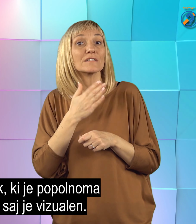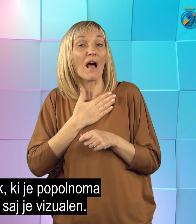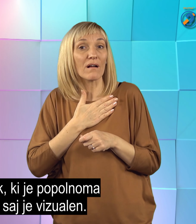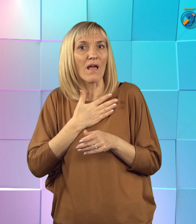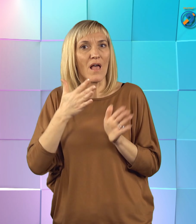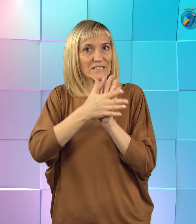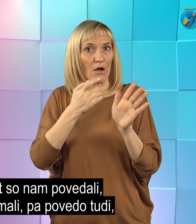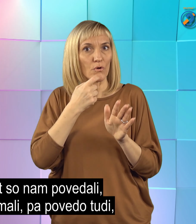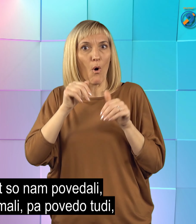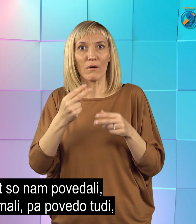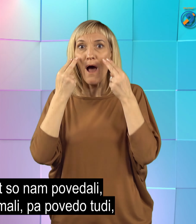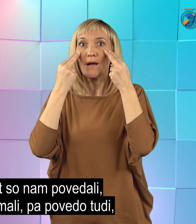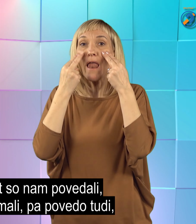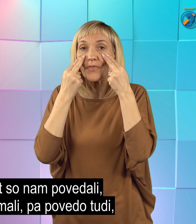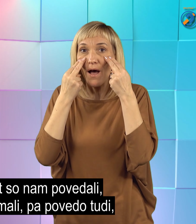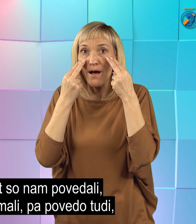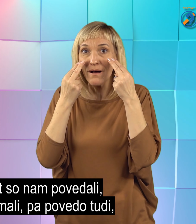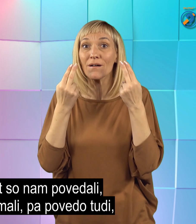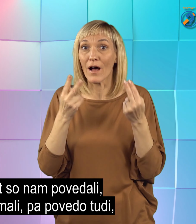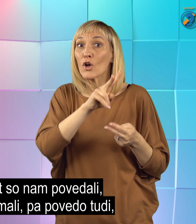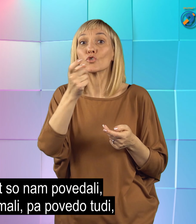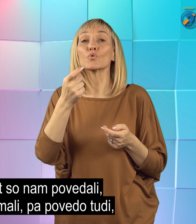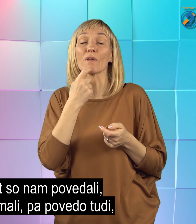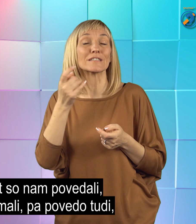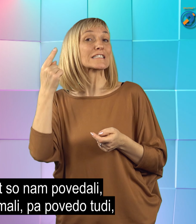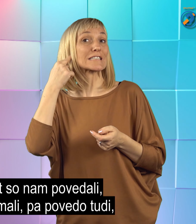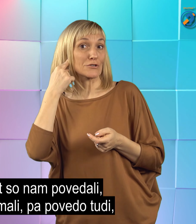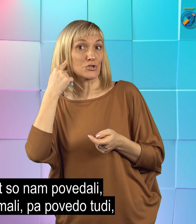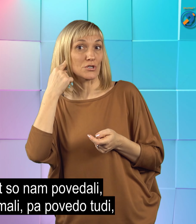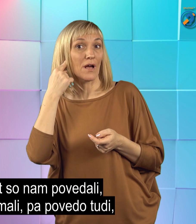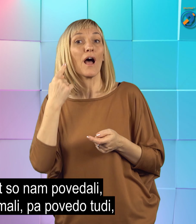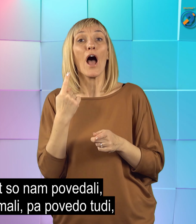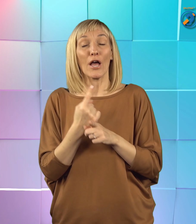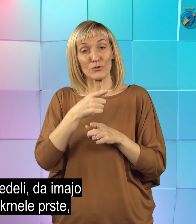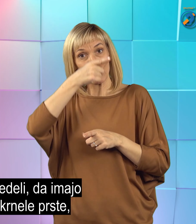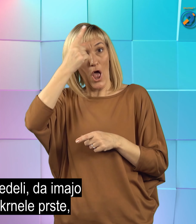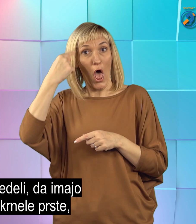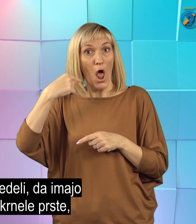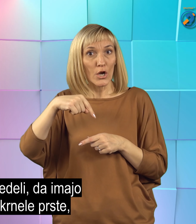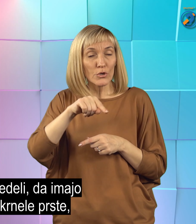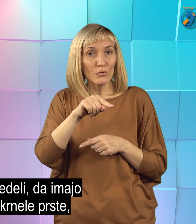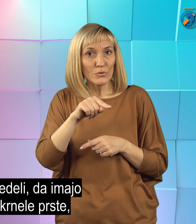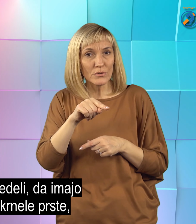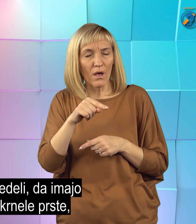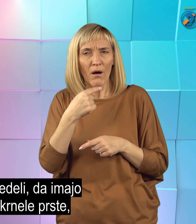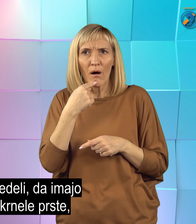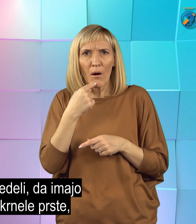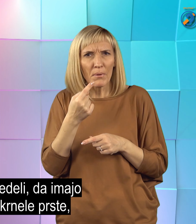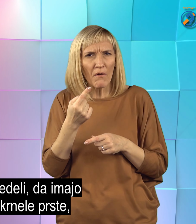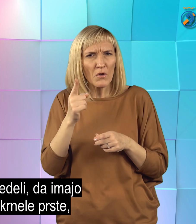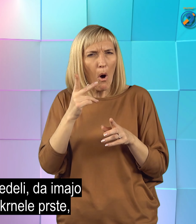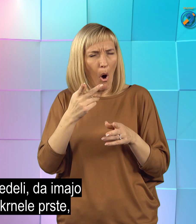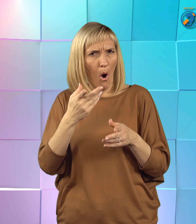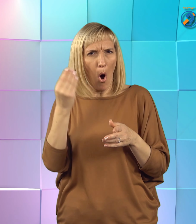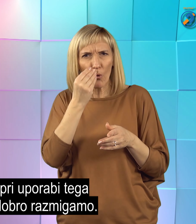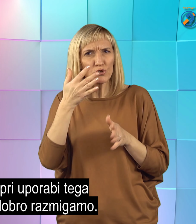vizualen. Ljudje pa, kot so nam povedali, ko smo jih snemali, pa povedo tudi, da niso vedeli, da imajo tako zakrnele prste, ne? Ker tudi